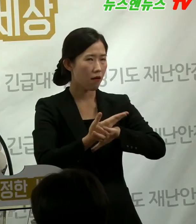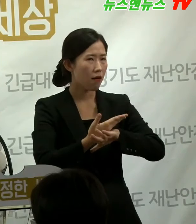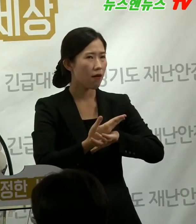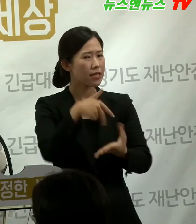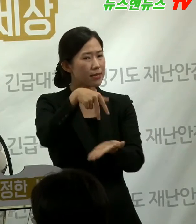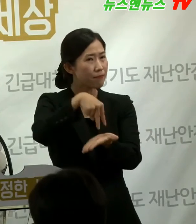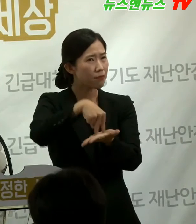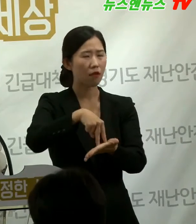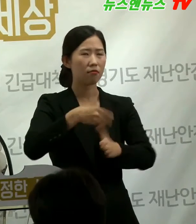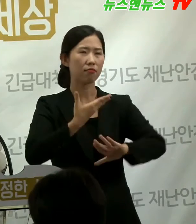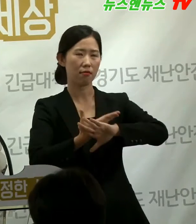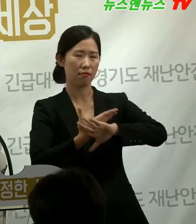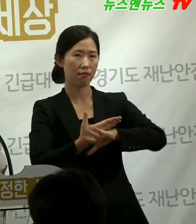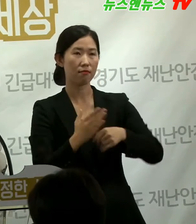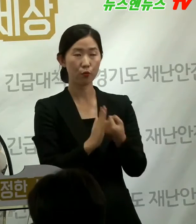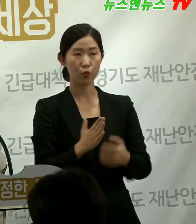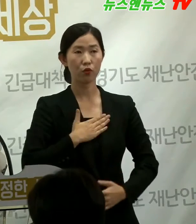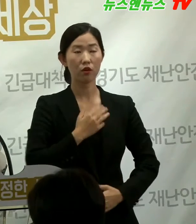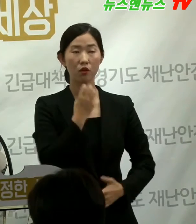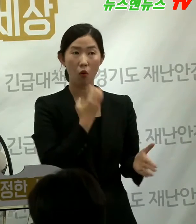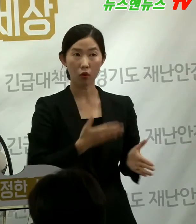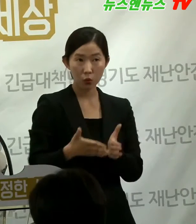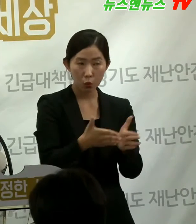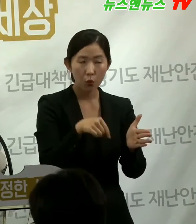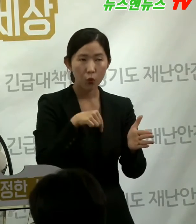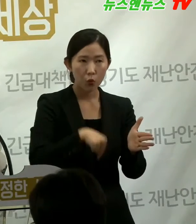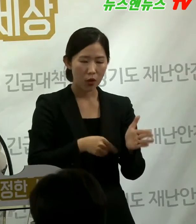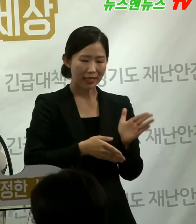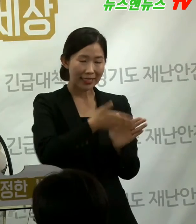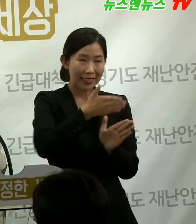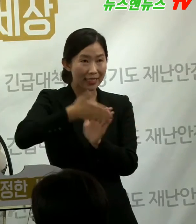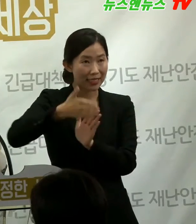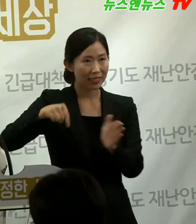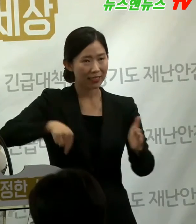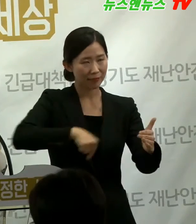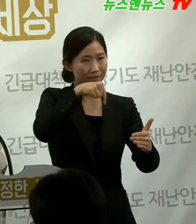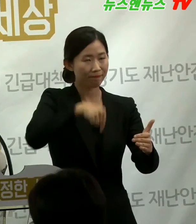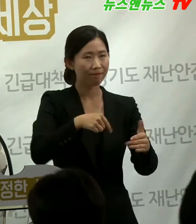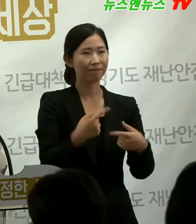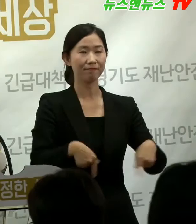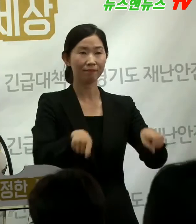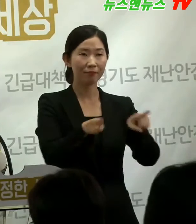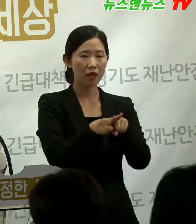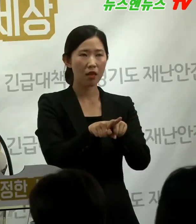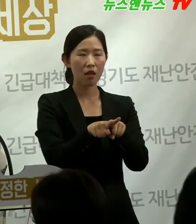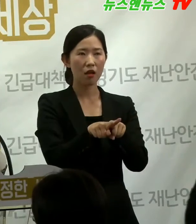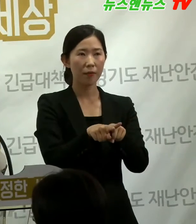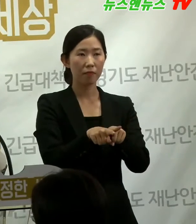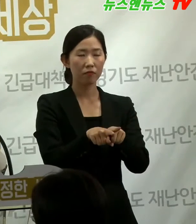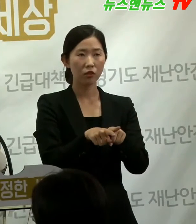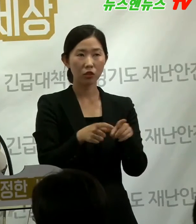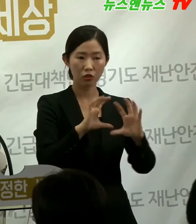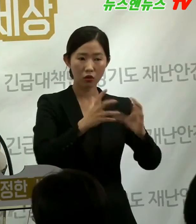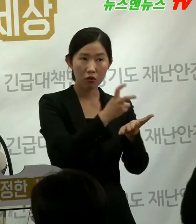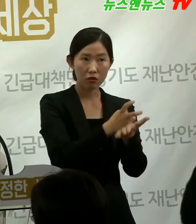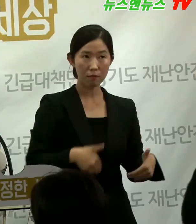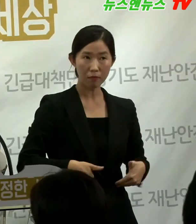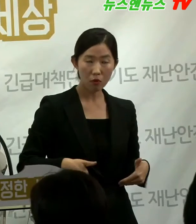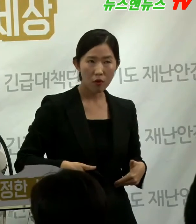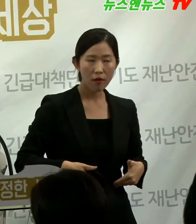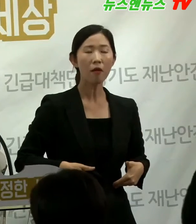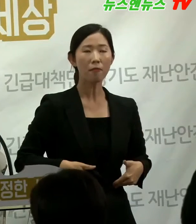우리 경기도로서도 우리 시군들과 함께 필요한 정책들을 별도로 만들어서 곧